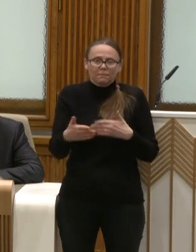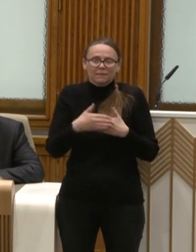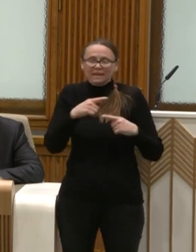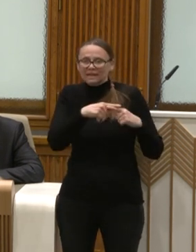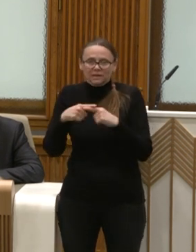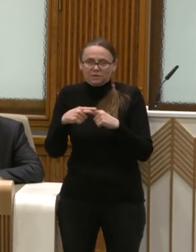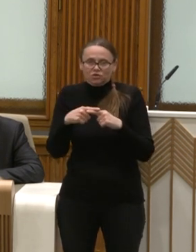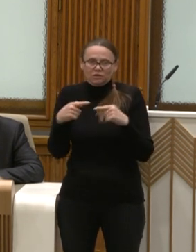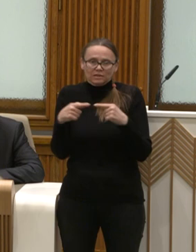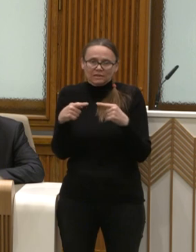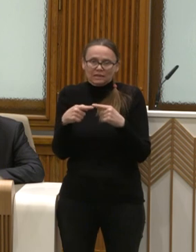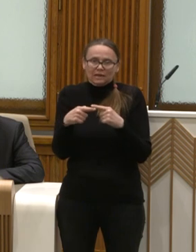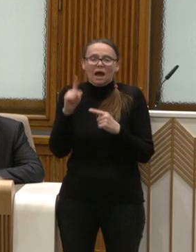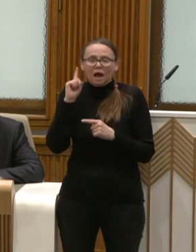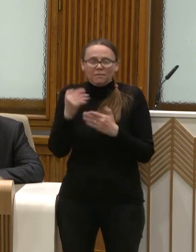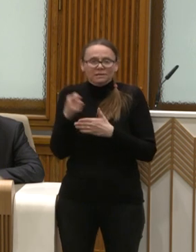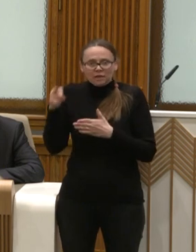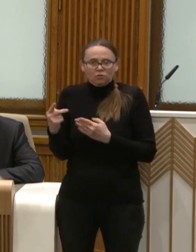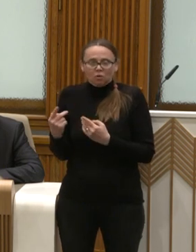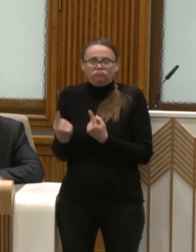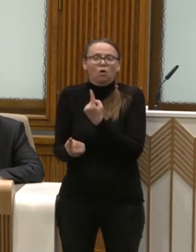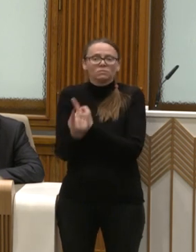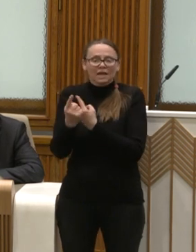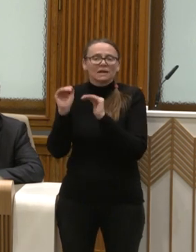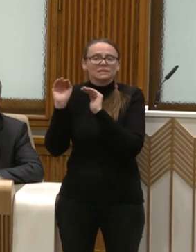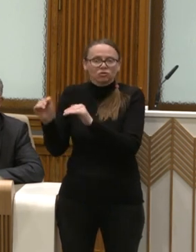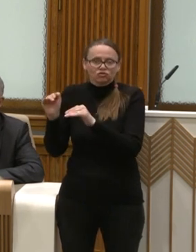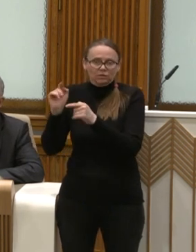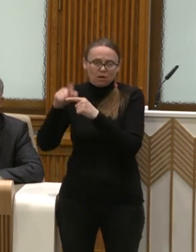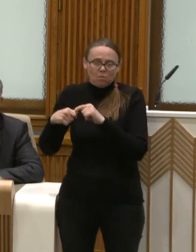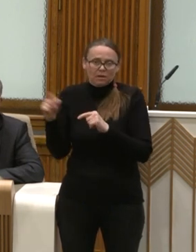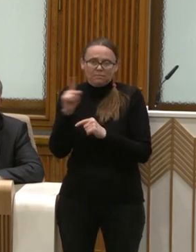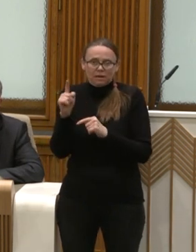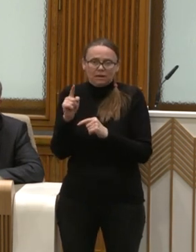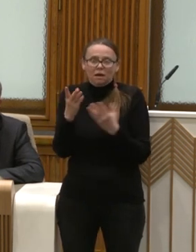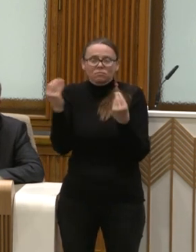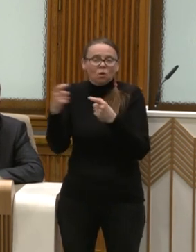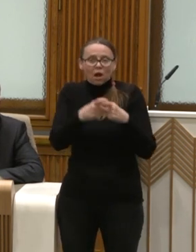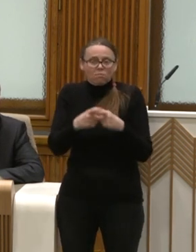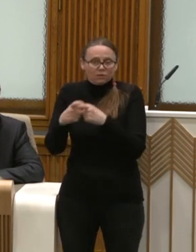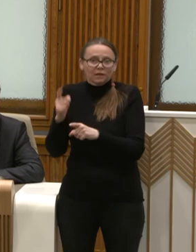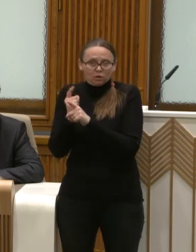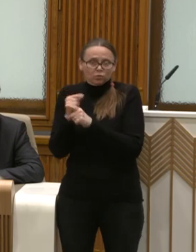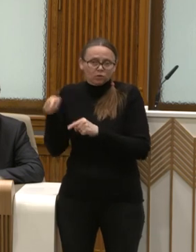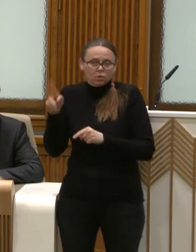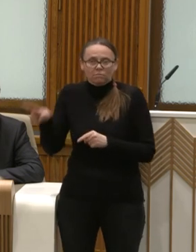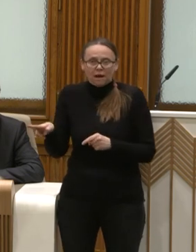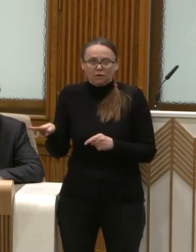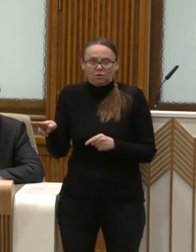stikih. Ampak zato obstaja zaščitna oprema in sej, mnoga podjetja to tudi imajo, ne,